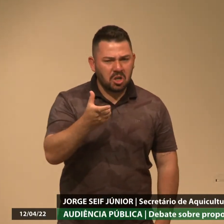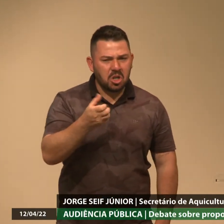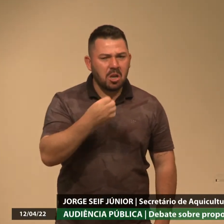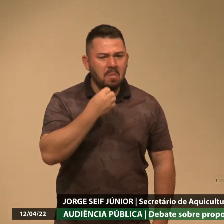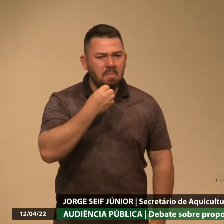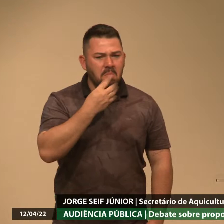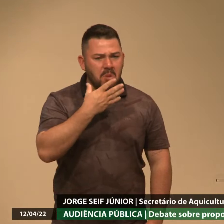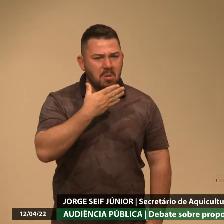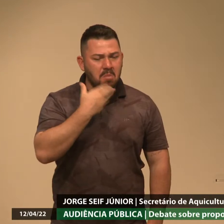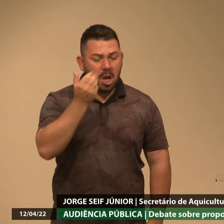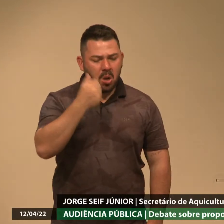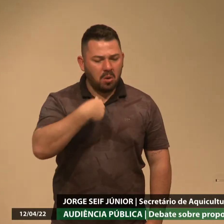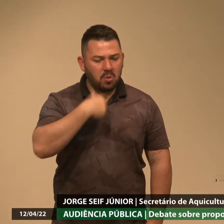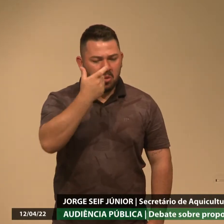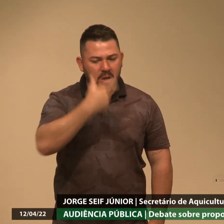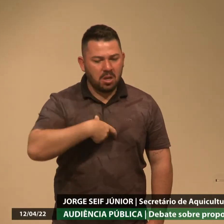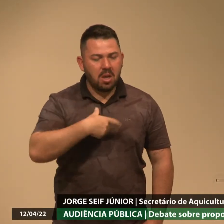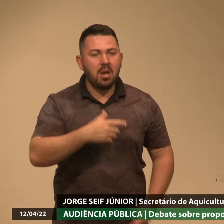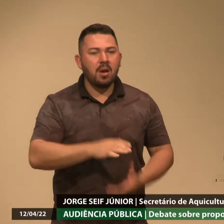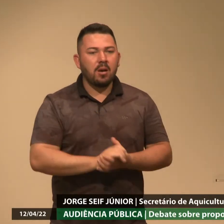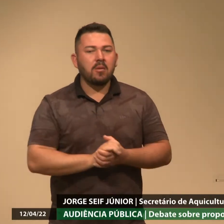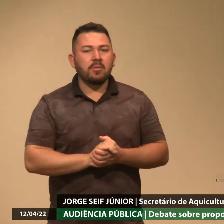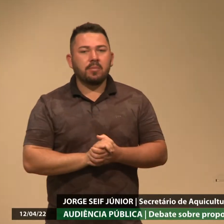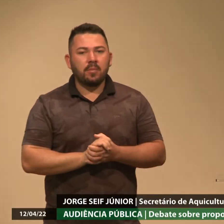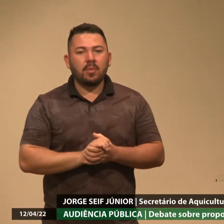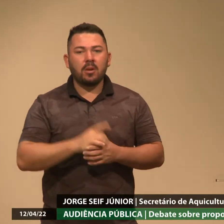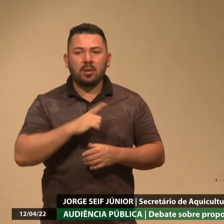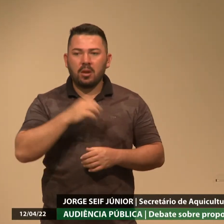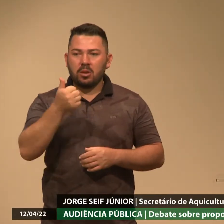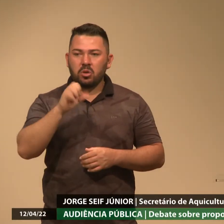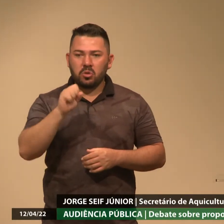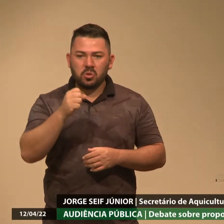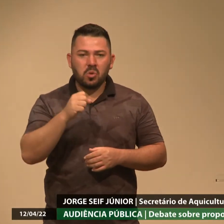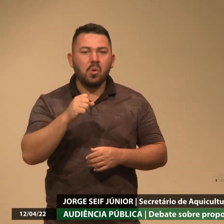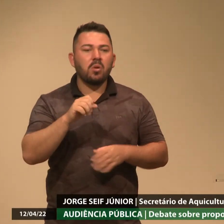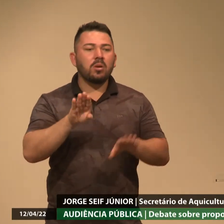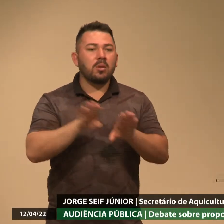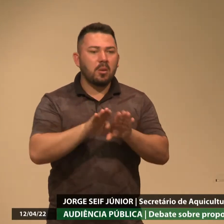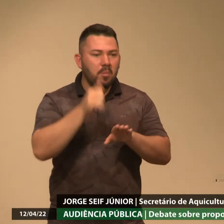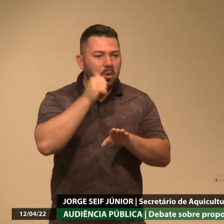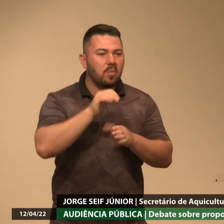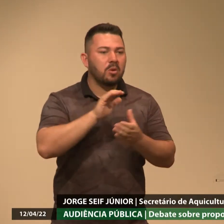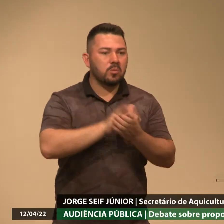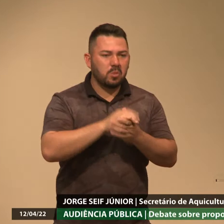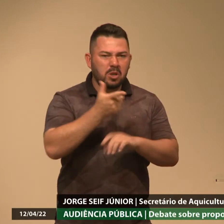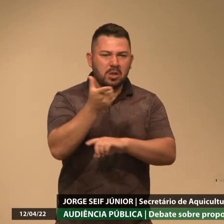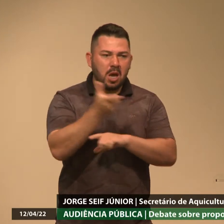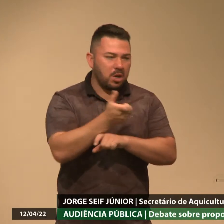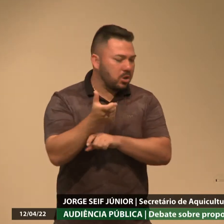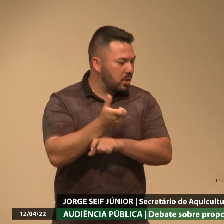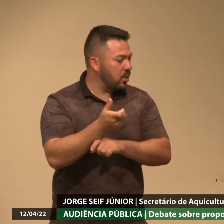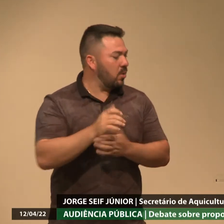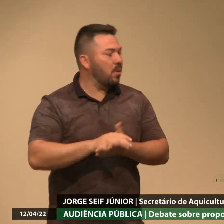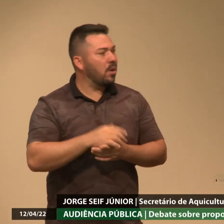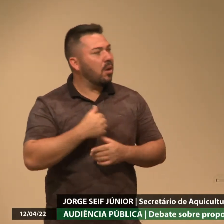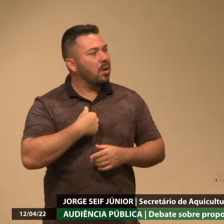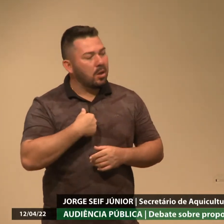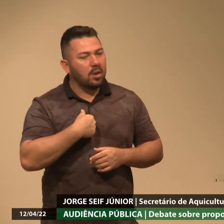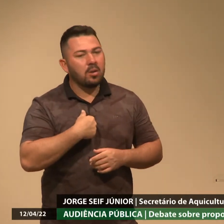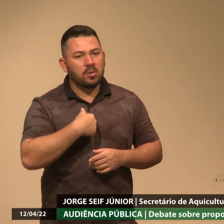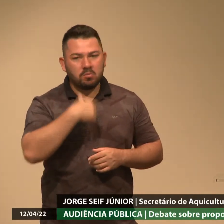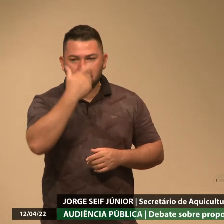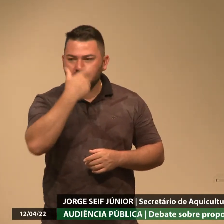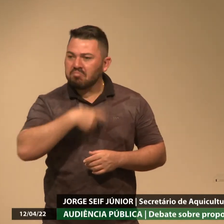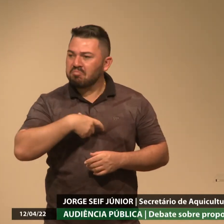melhor que o pai tem um filho de 18 que ama tirar e uma esposa também atiradora eu sou um atirador